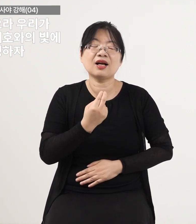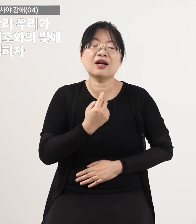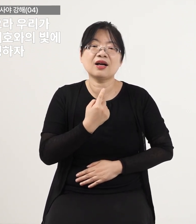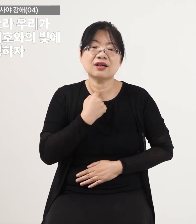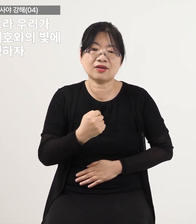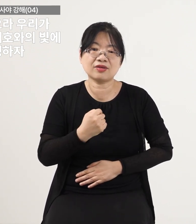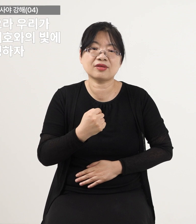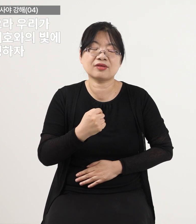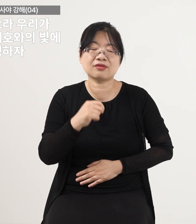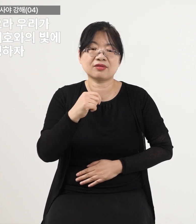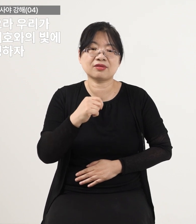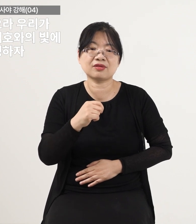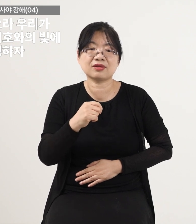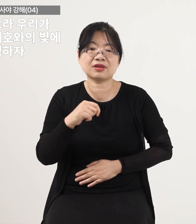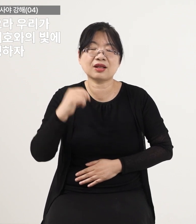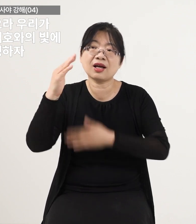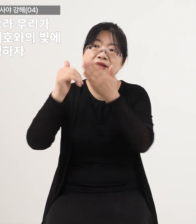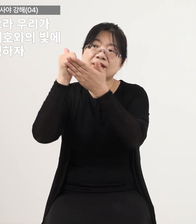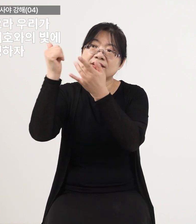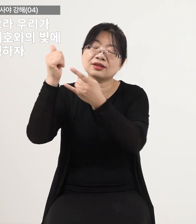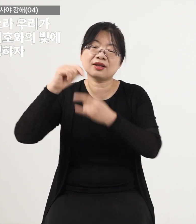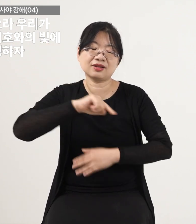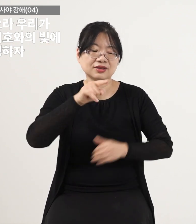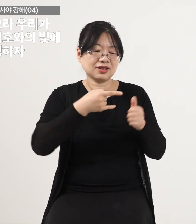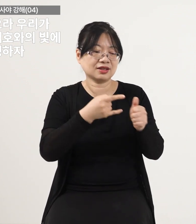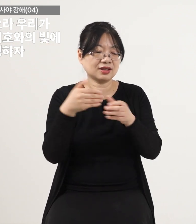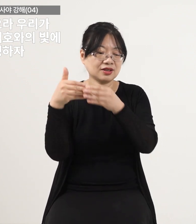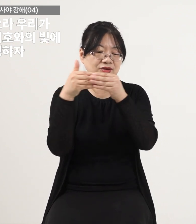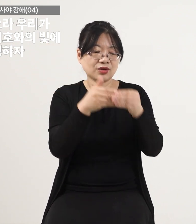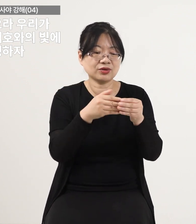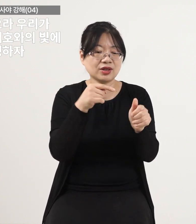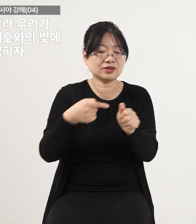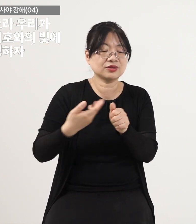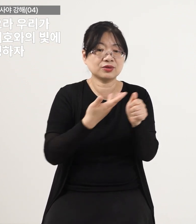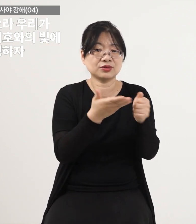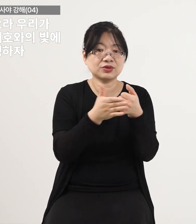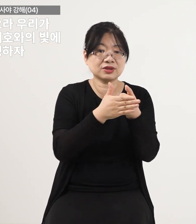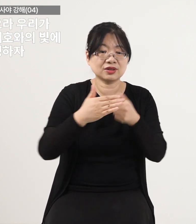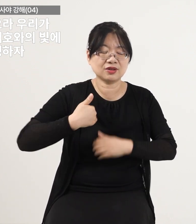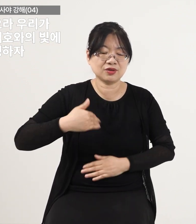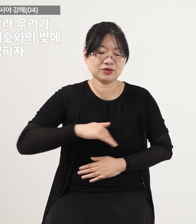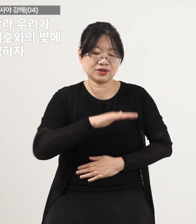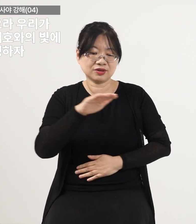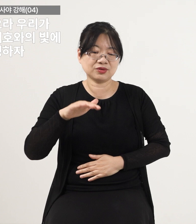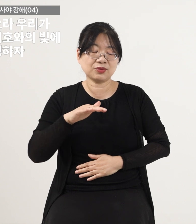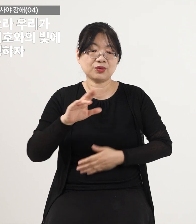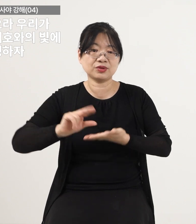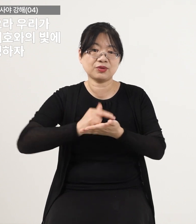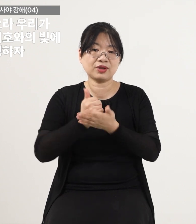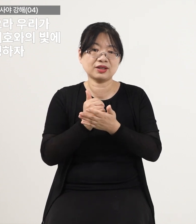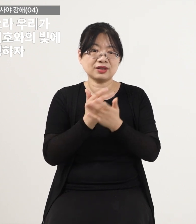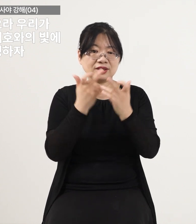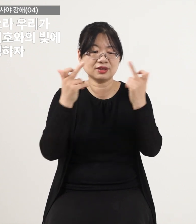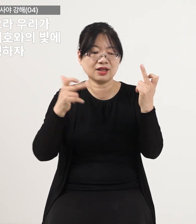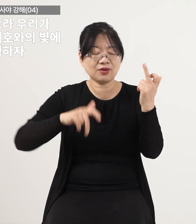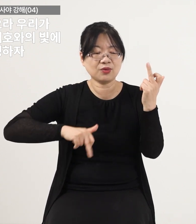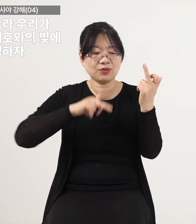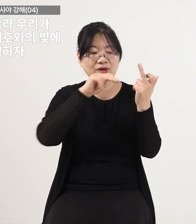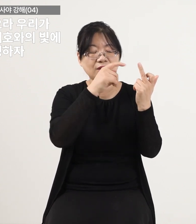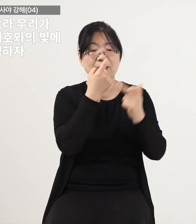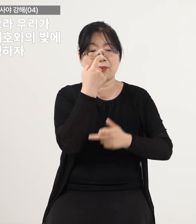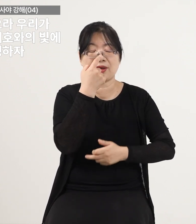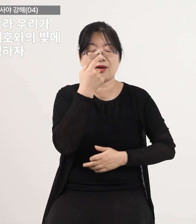그 하나님이 그들에게 인도하시고 가르쳐 주신 그 길을 우리도 여호와의 산에 올라서 배우자.